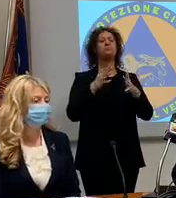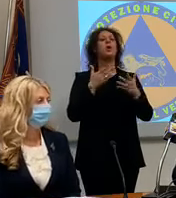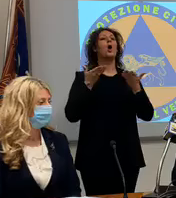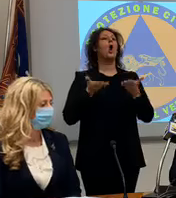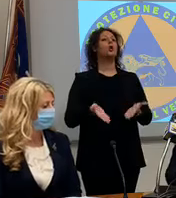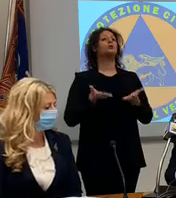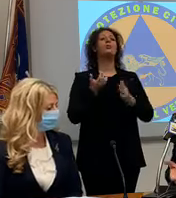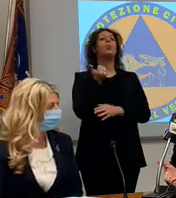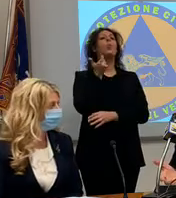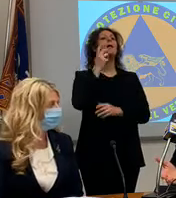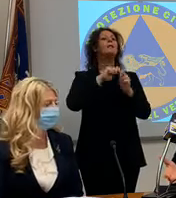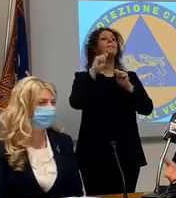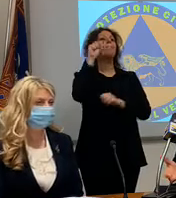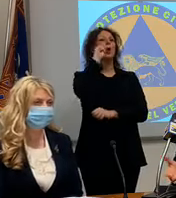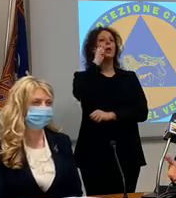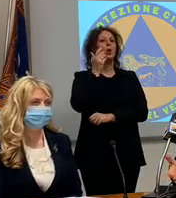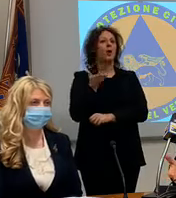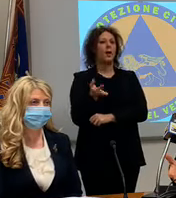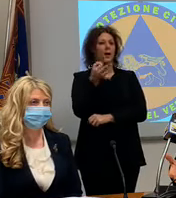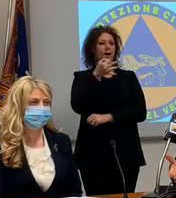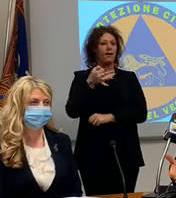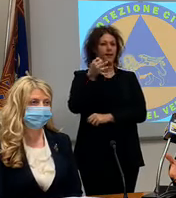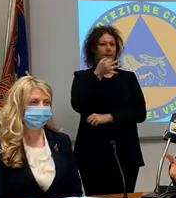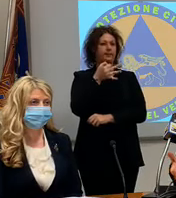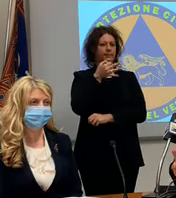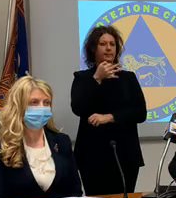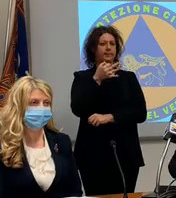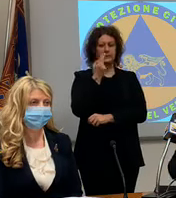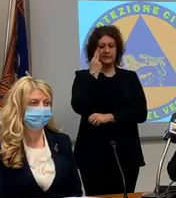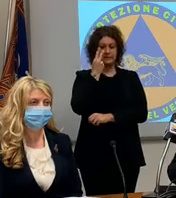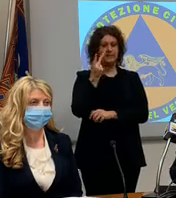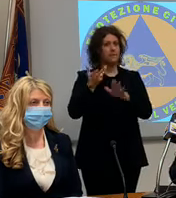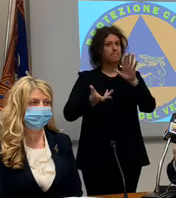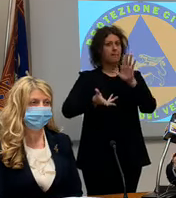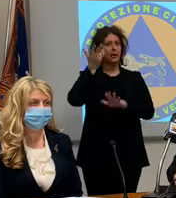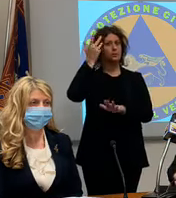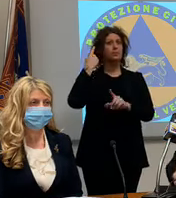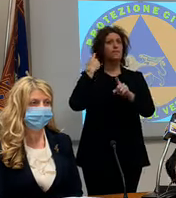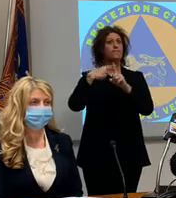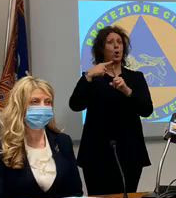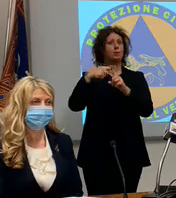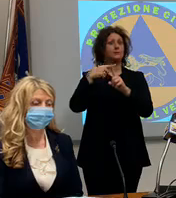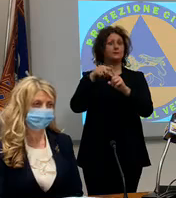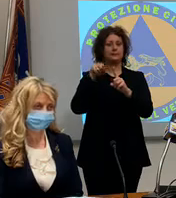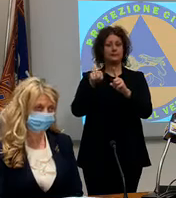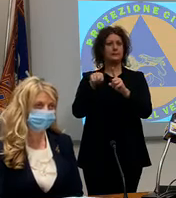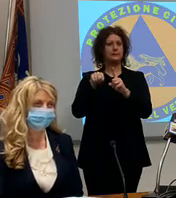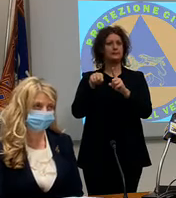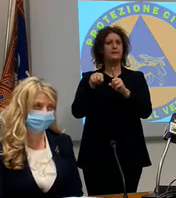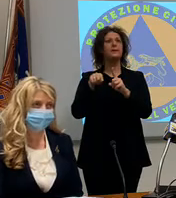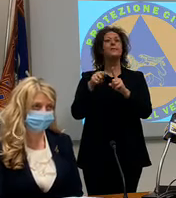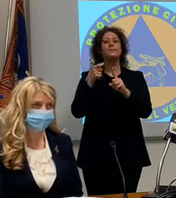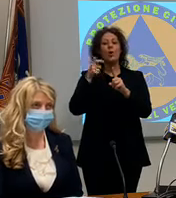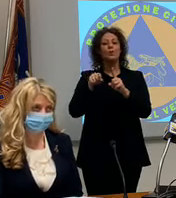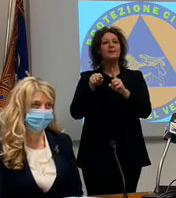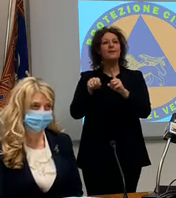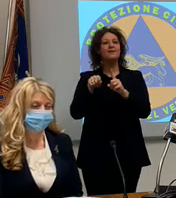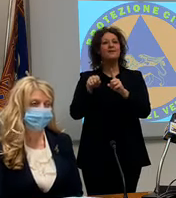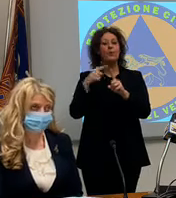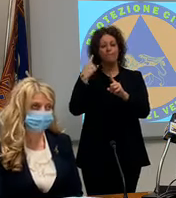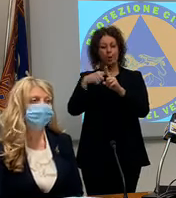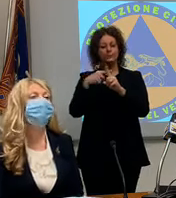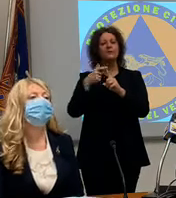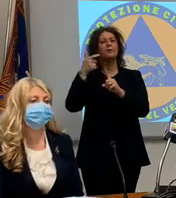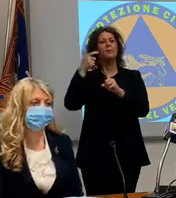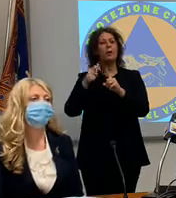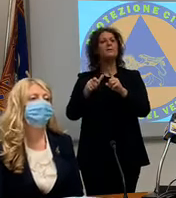oggi tu vedi che la stragrande maggioranza sono positivi se uno non gli vai a spiegare che sono la conferma dei rapidi pensa di